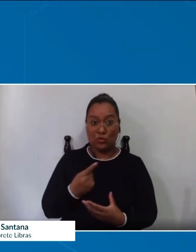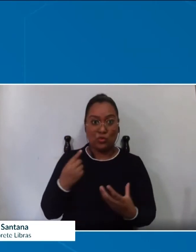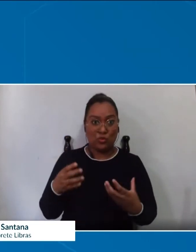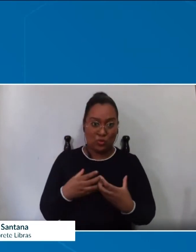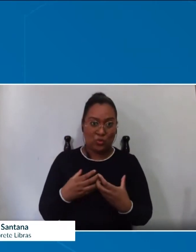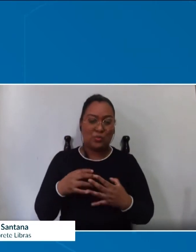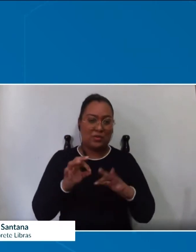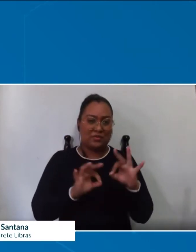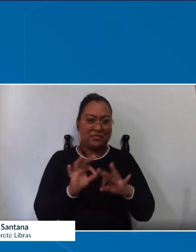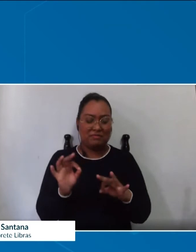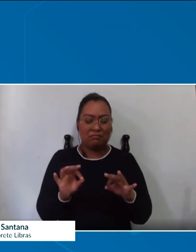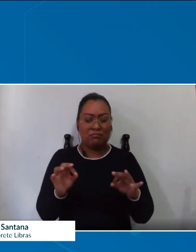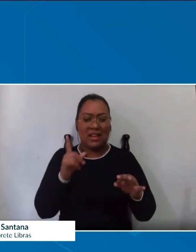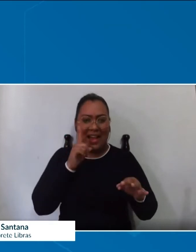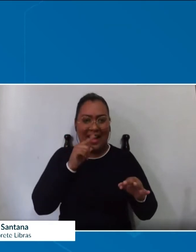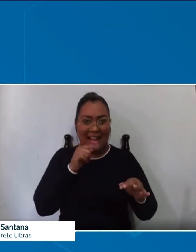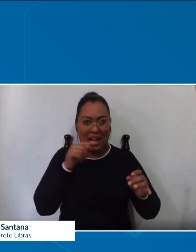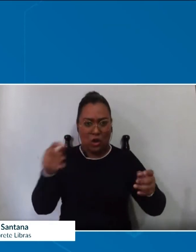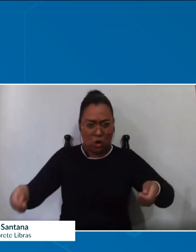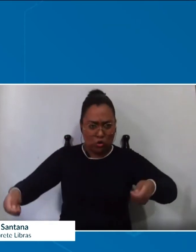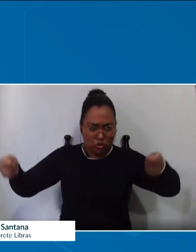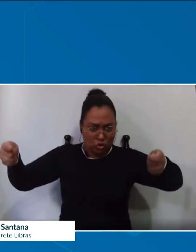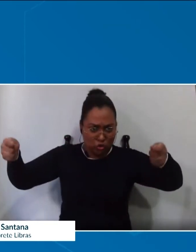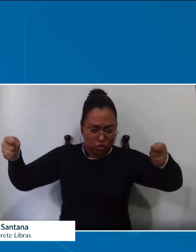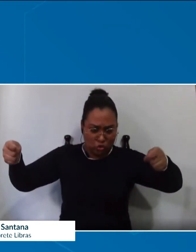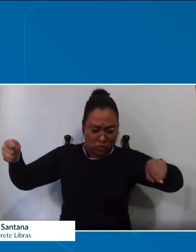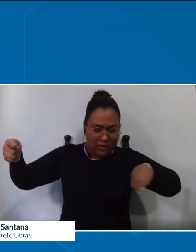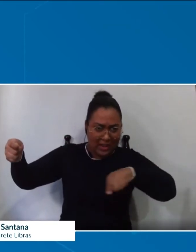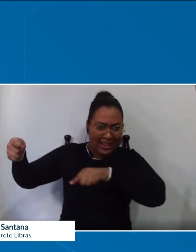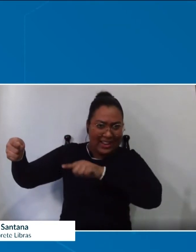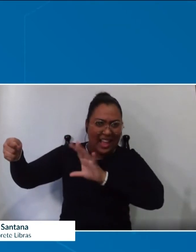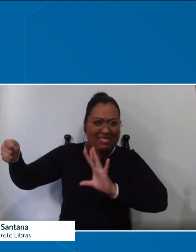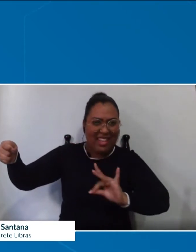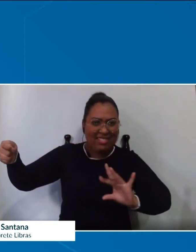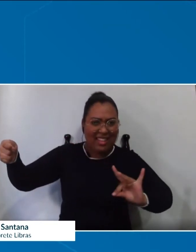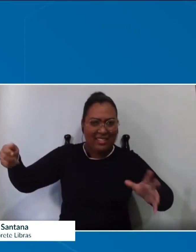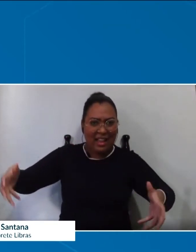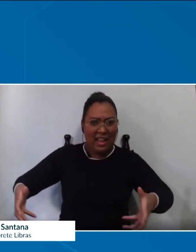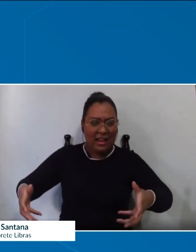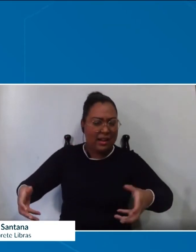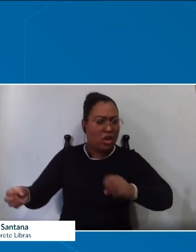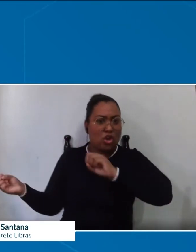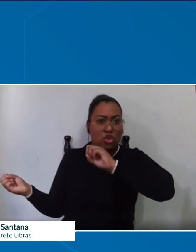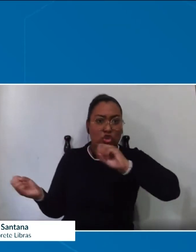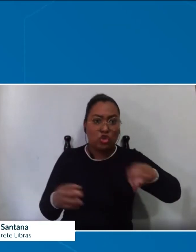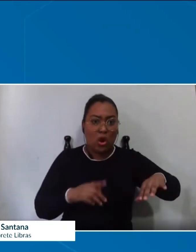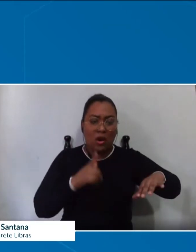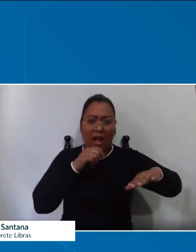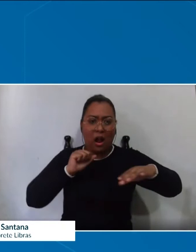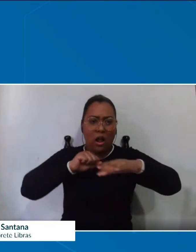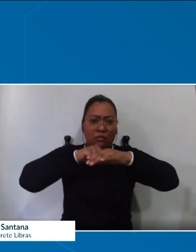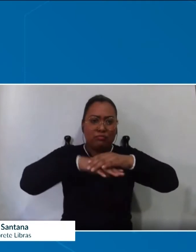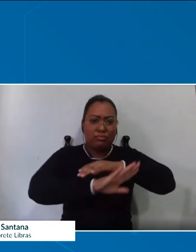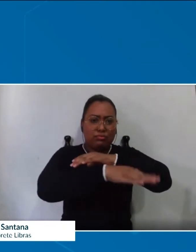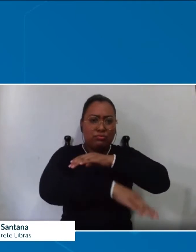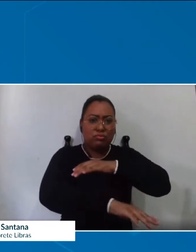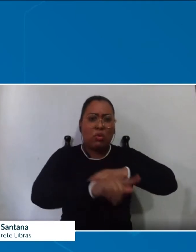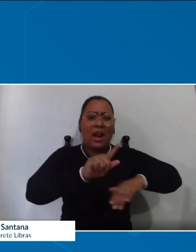Esse subproduto, que eles ainda tinham uma valorização disso, deixou de ir para a lagoa de